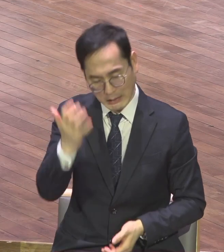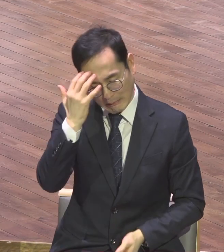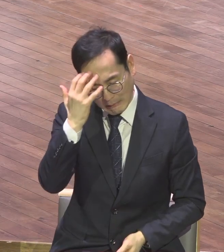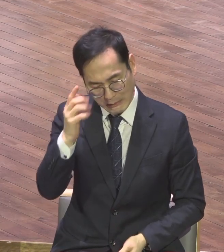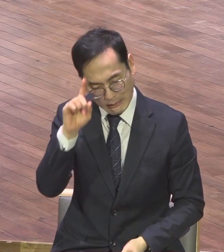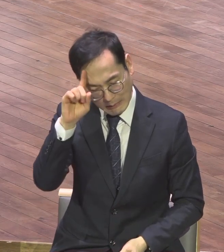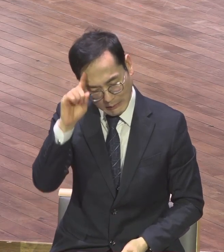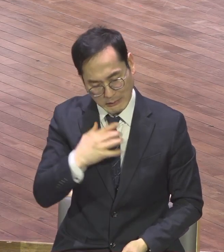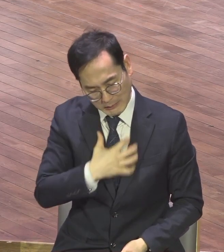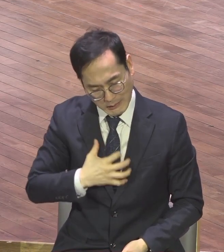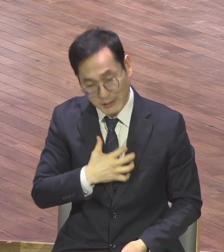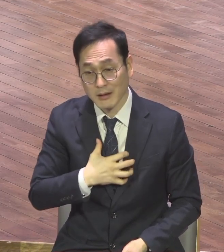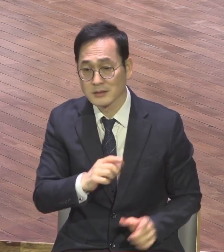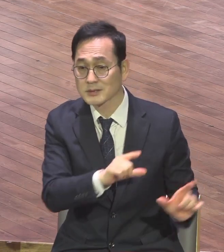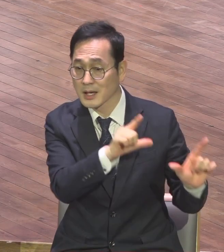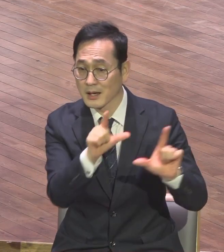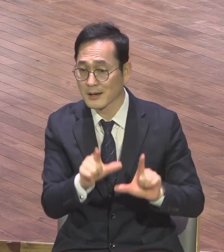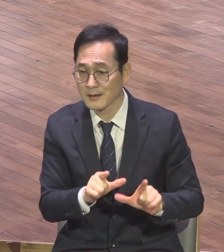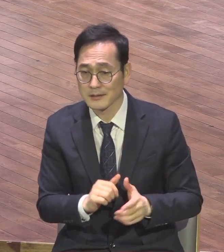있잖아요.